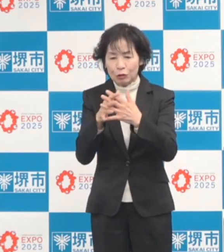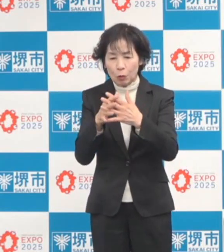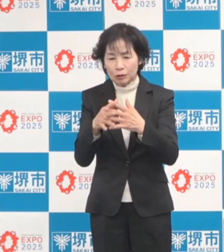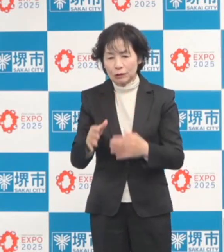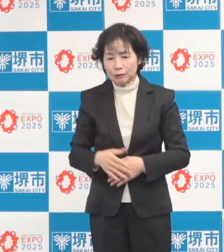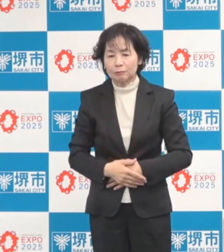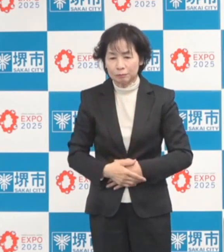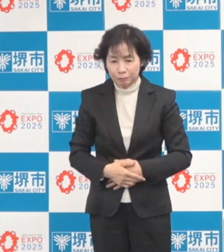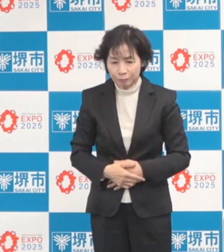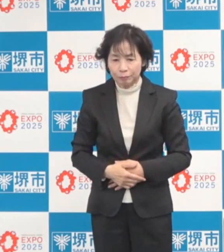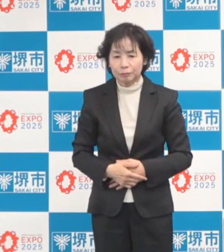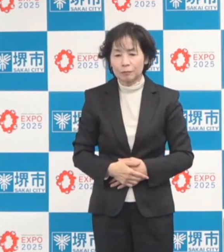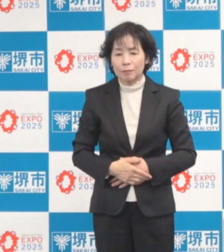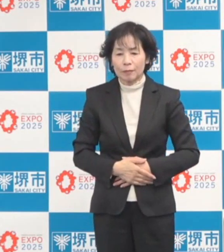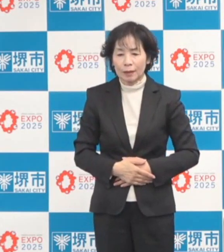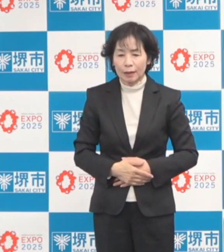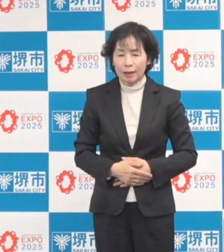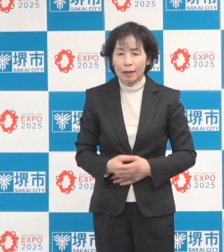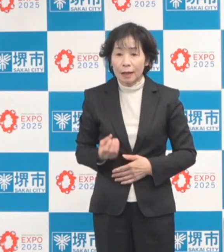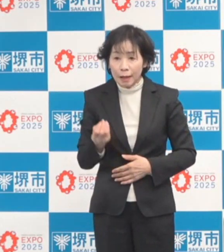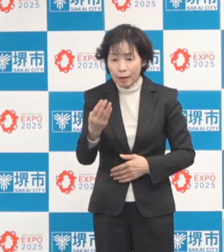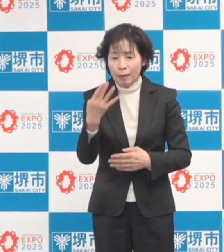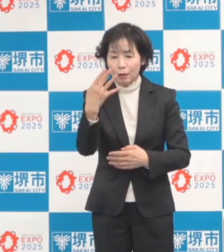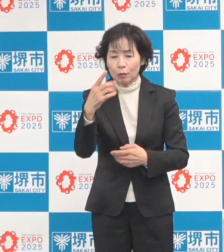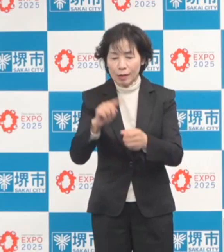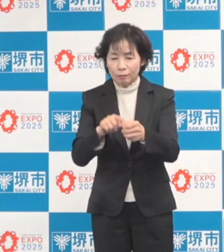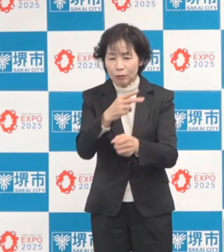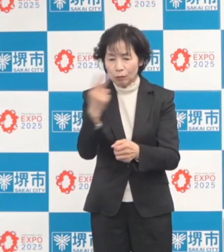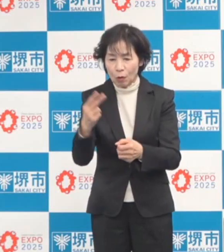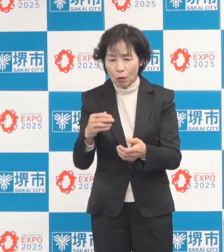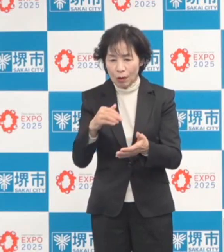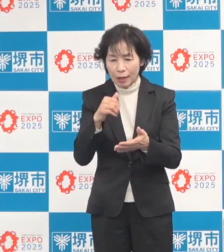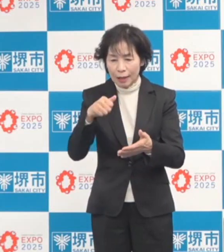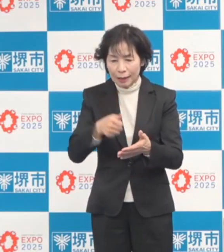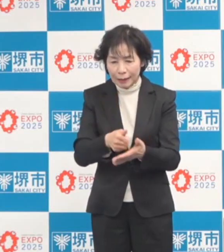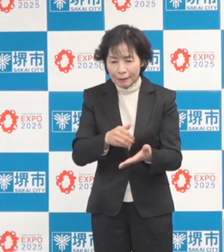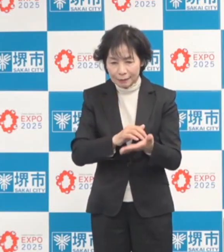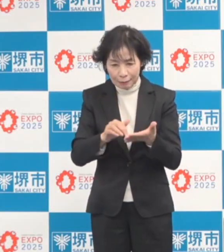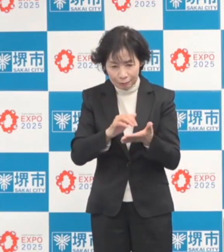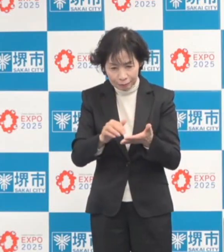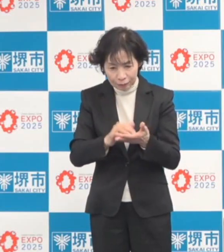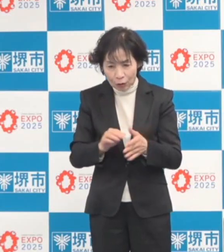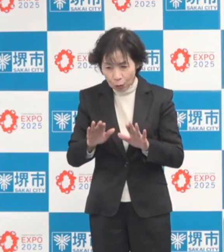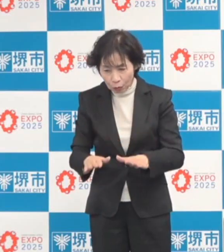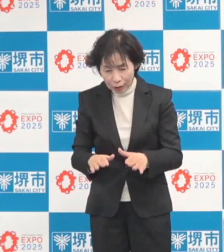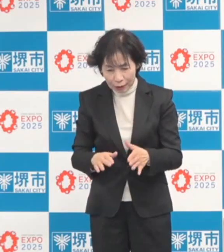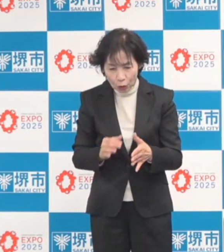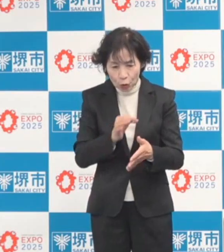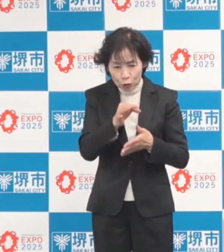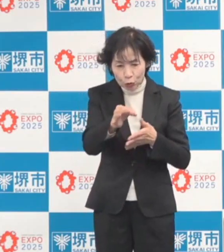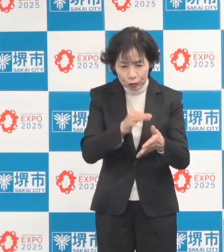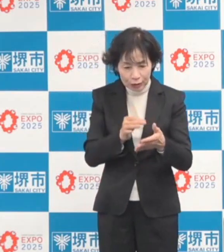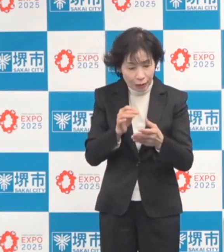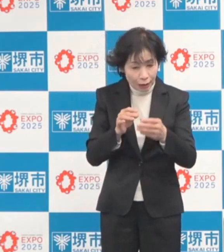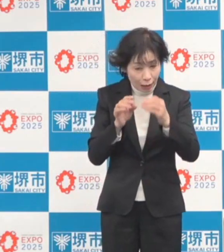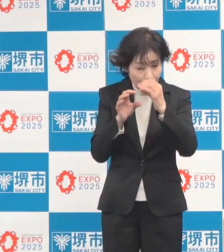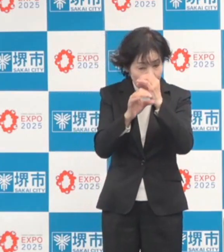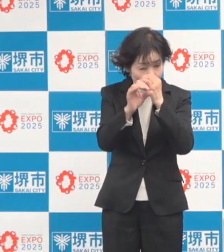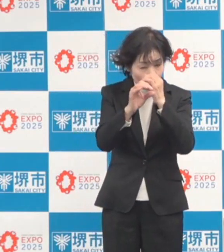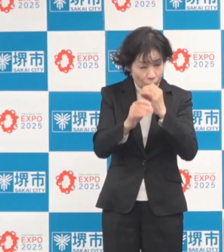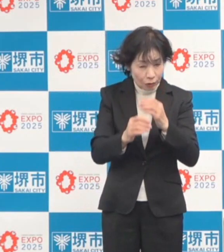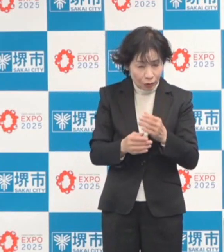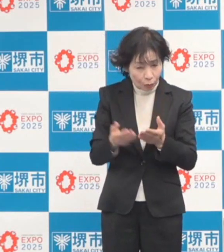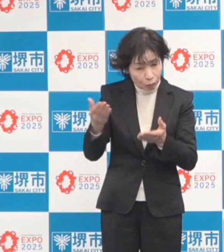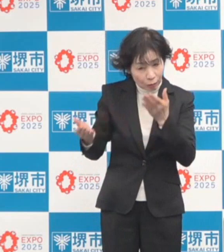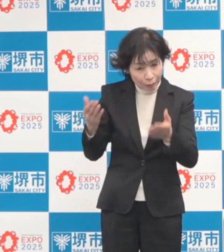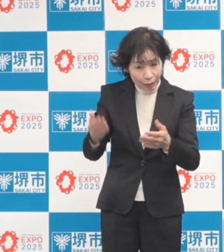はい、こちらは令和4年度の決算や今回の収支見通しを反映して前回と比べて減少し